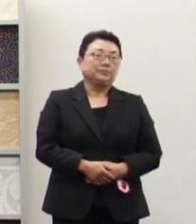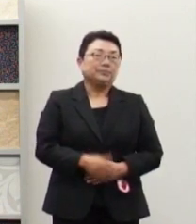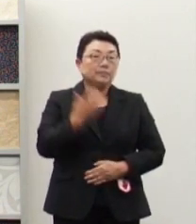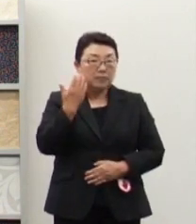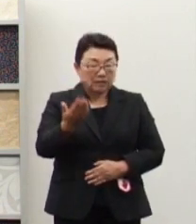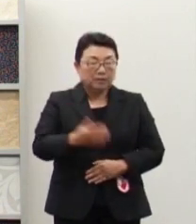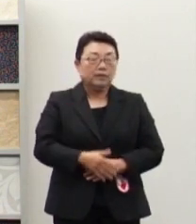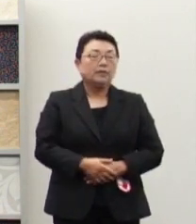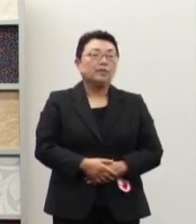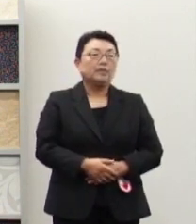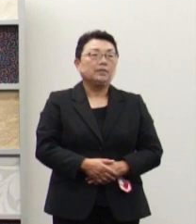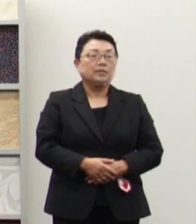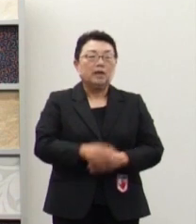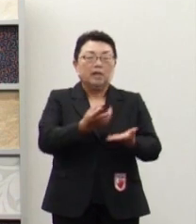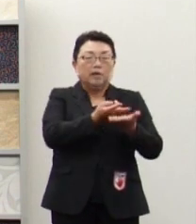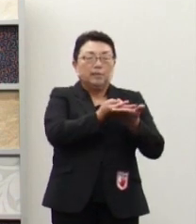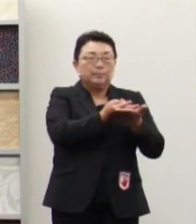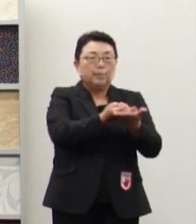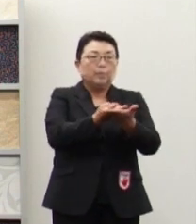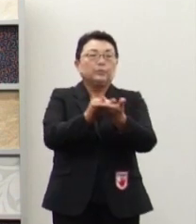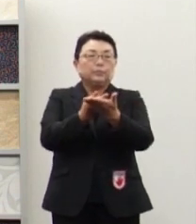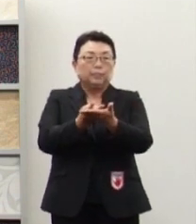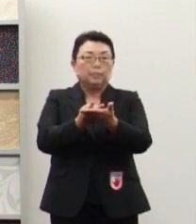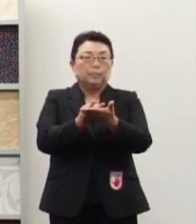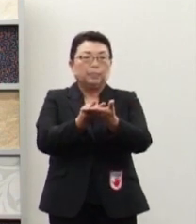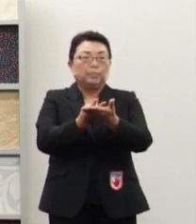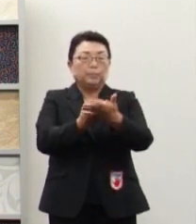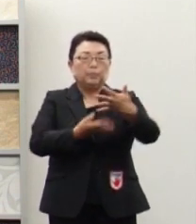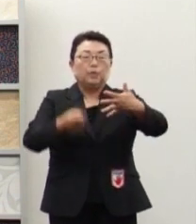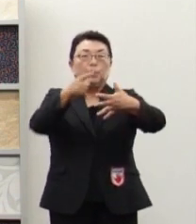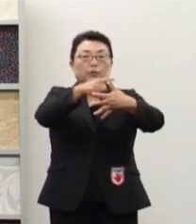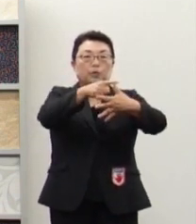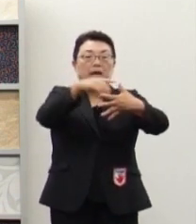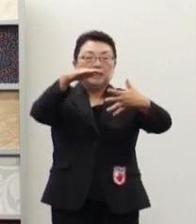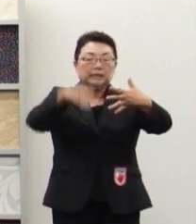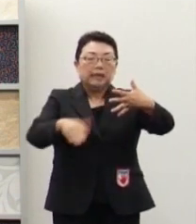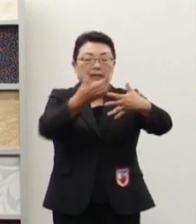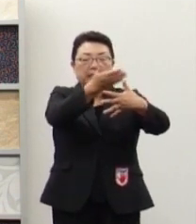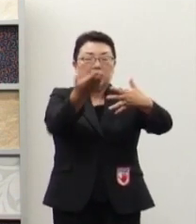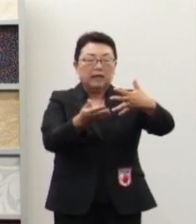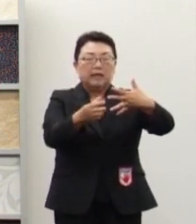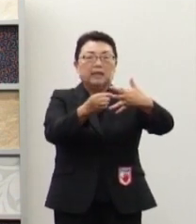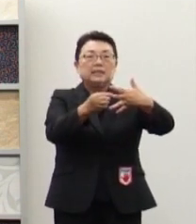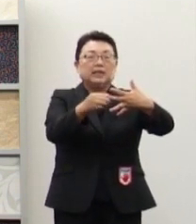業新聞の平尾です。病床のフェーズを、下げたことに関連してですが、